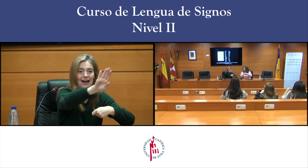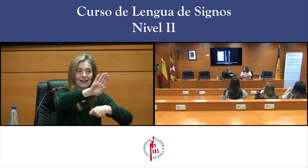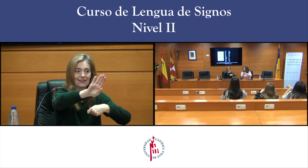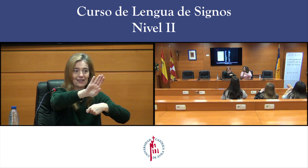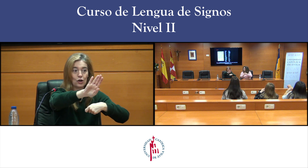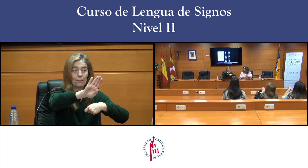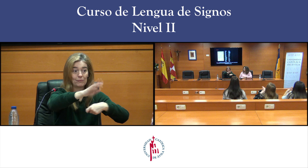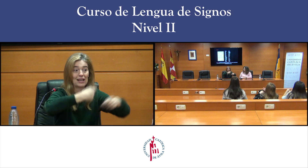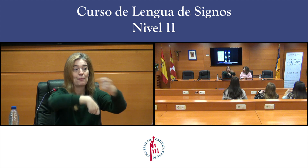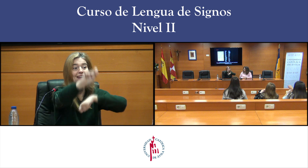ver